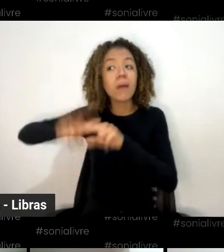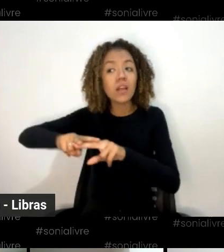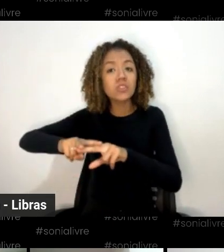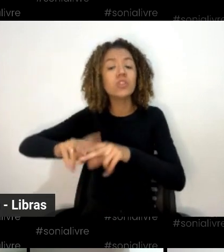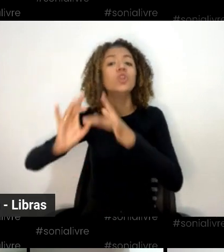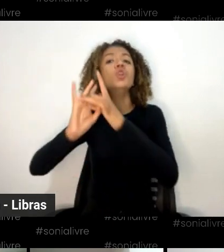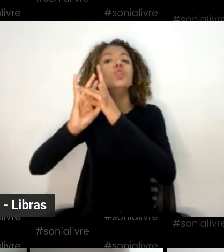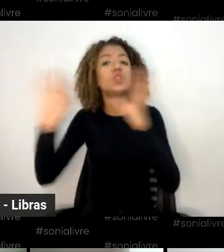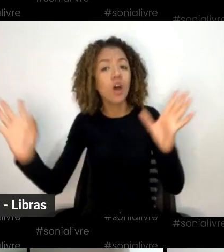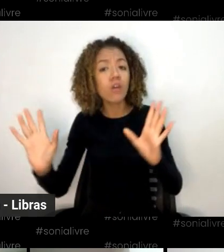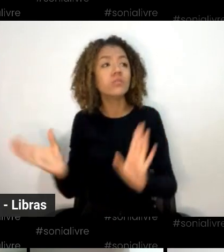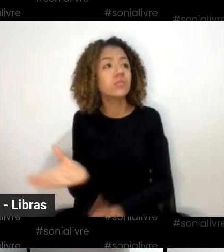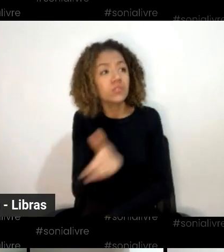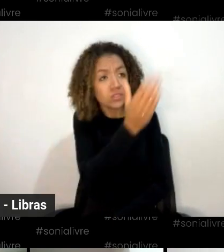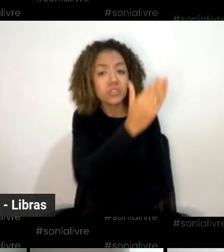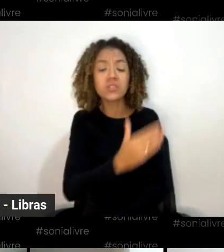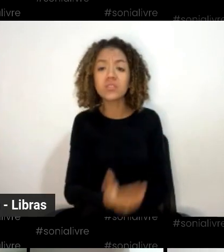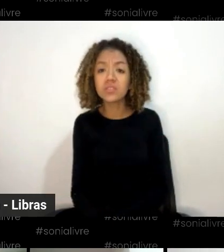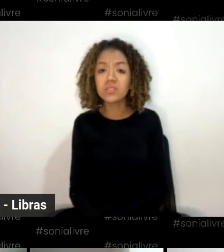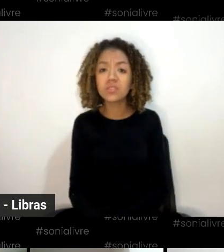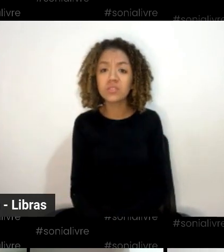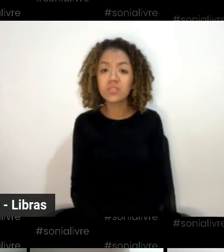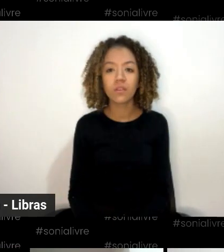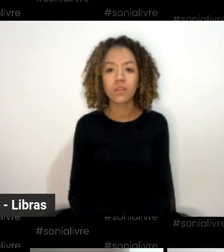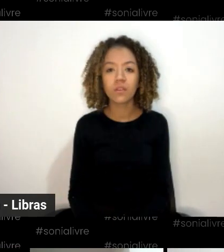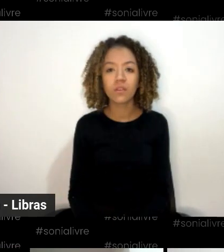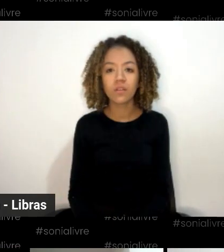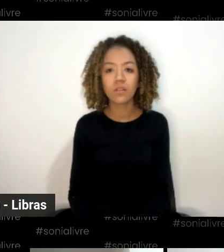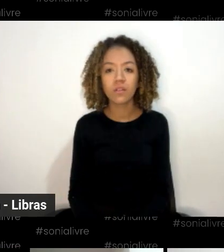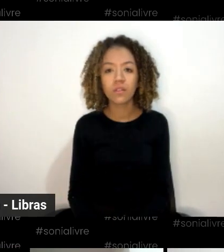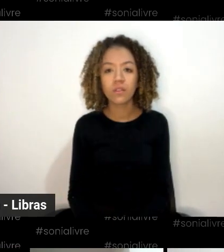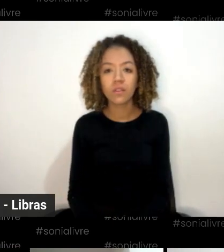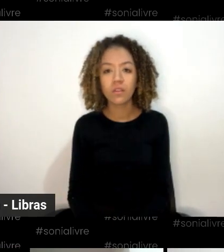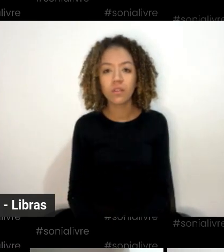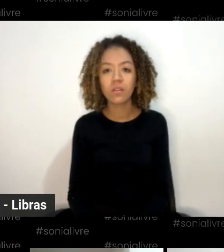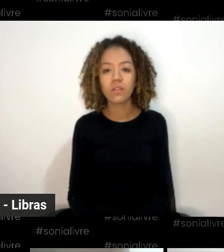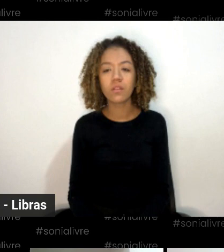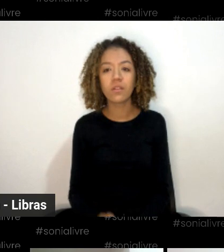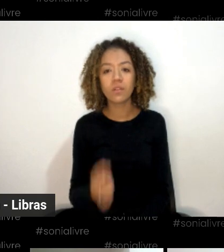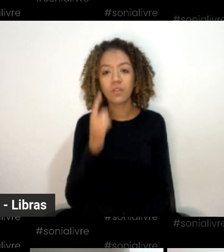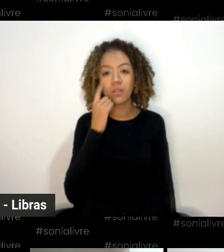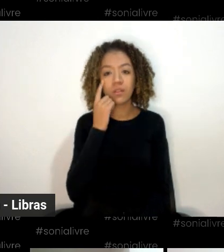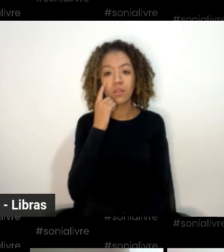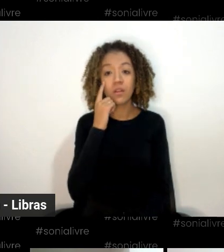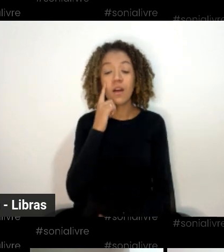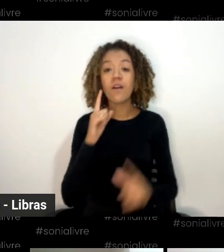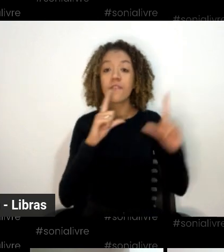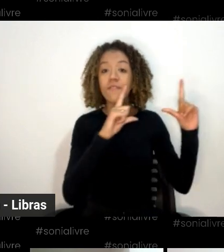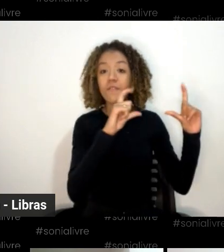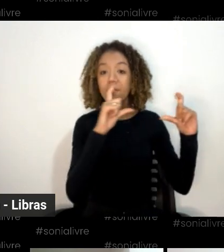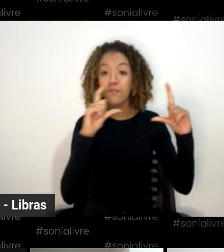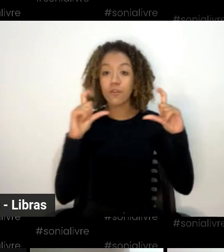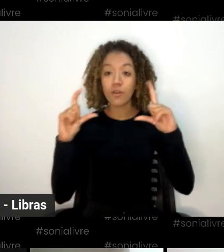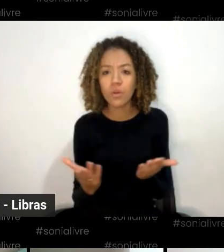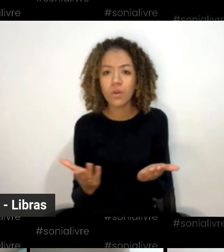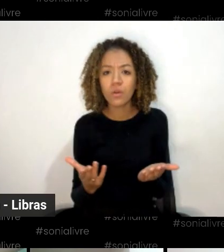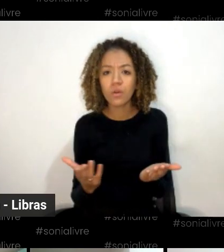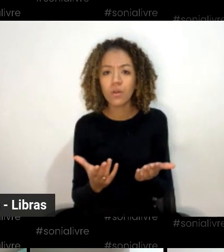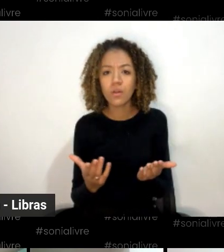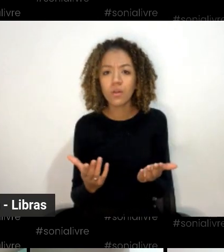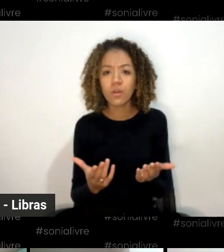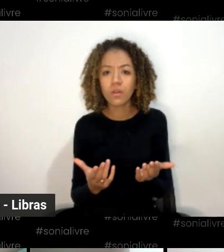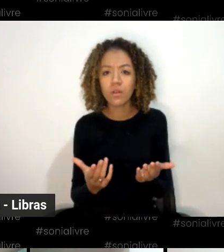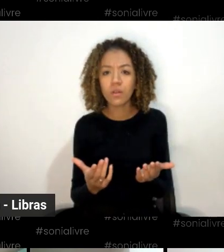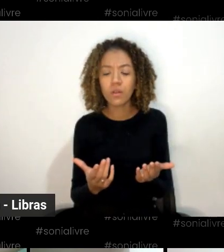da pena e estão soltos. A Creuza desmaiou de ver as fotos, a perversidade do que tinham feito com essa criança.